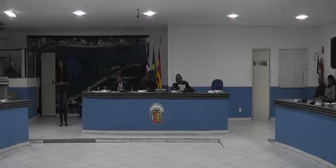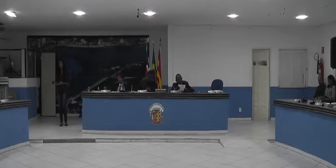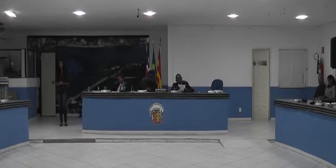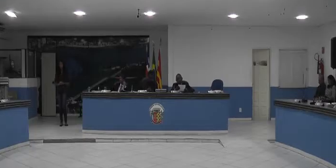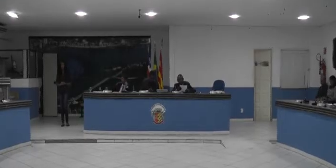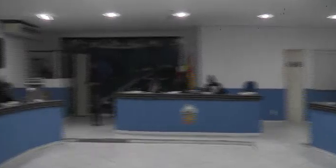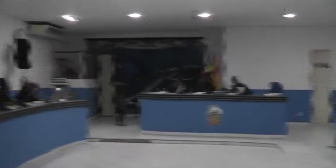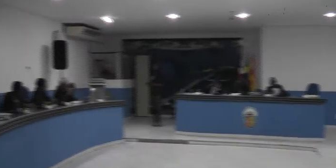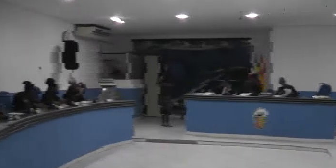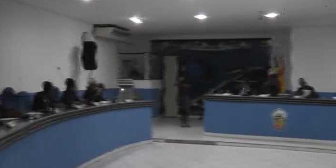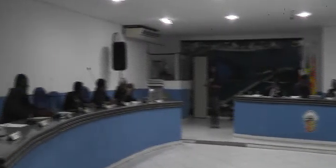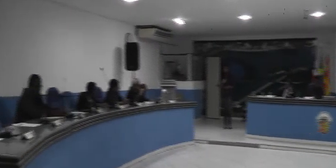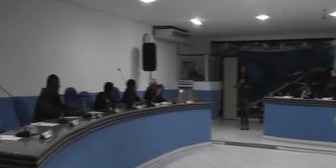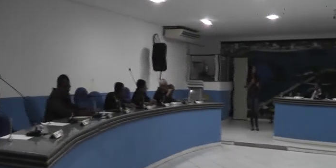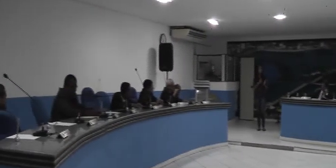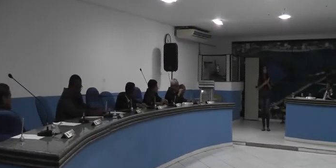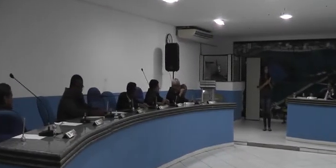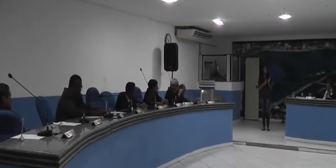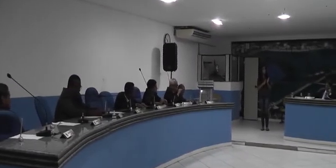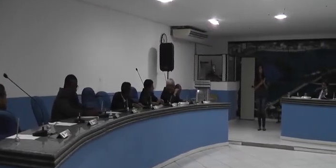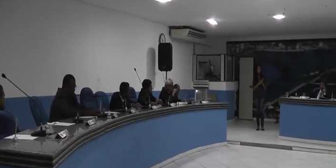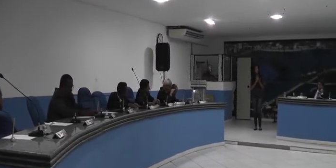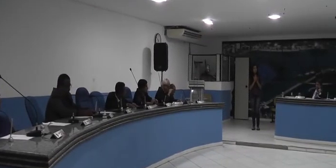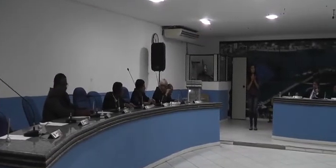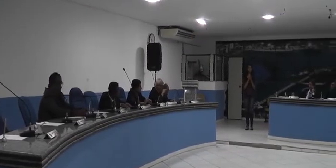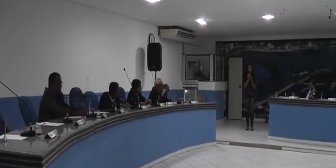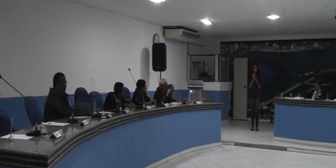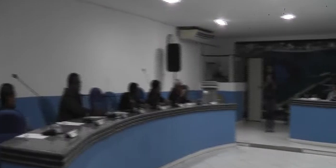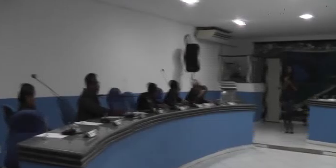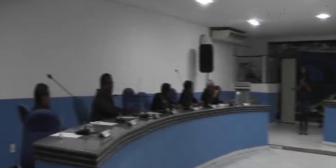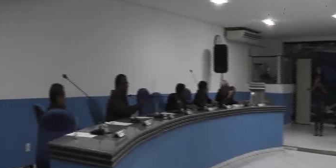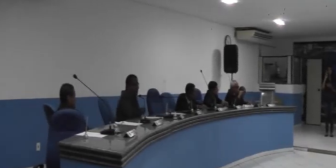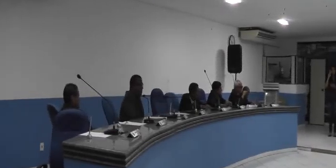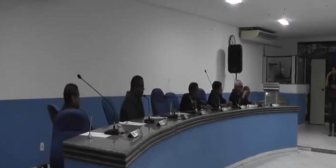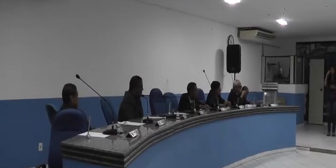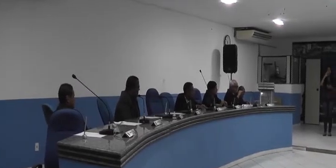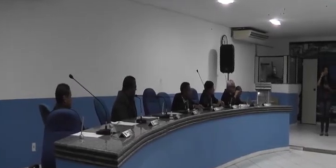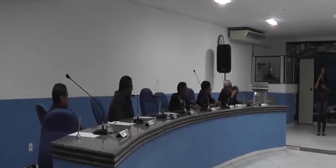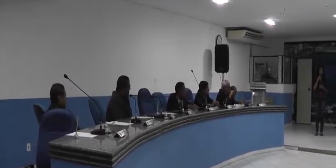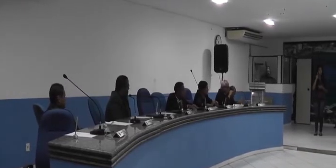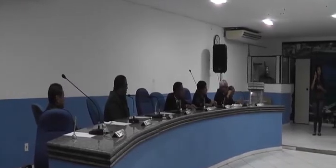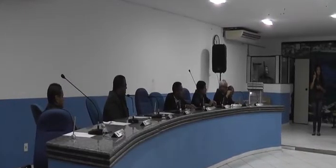eu louvo a iniciativa do vereador Jamil.